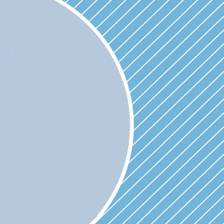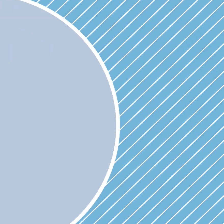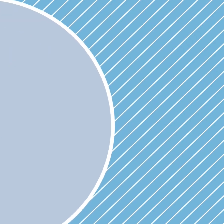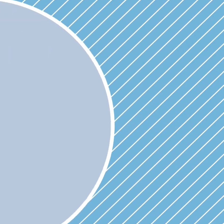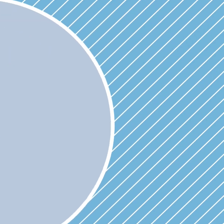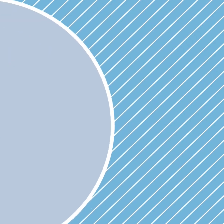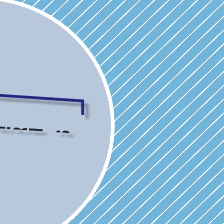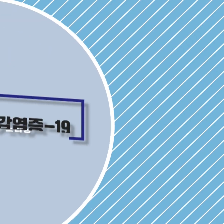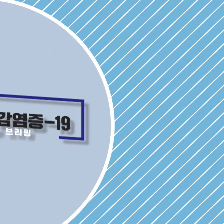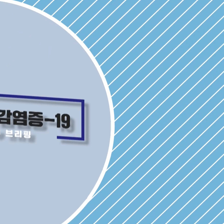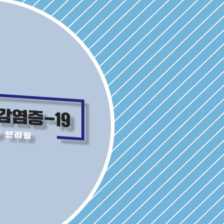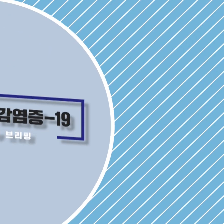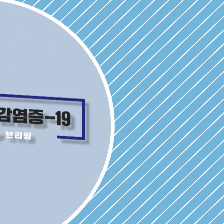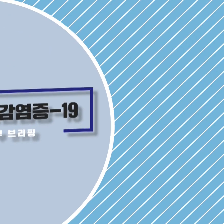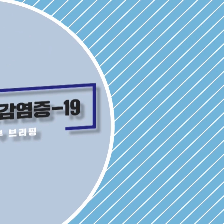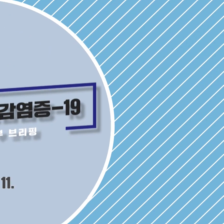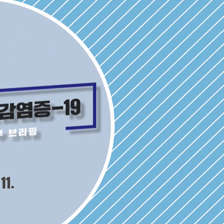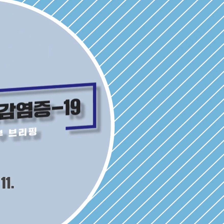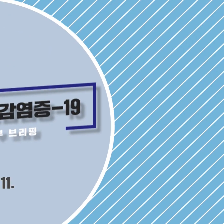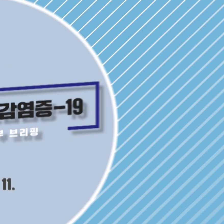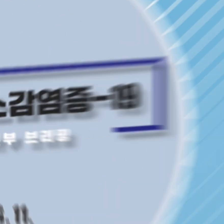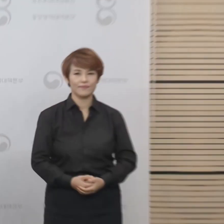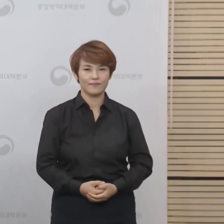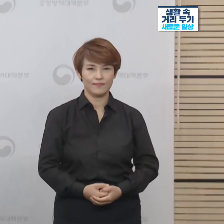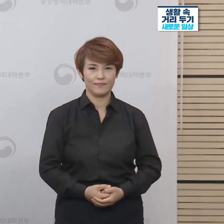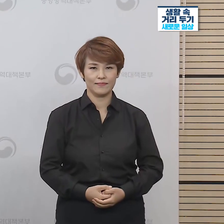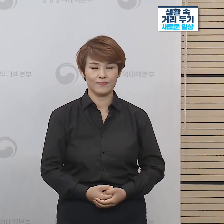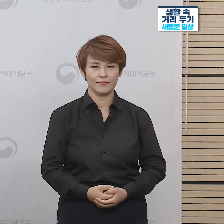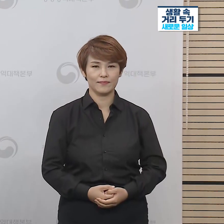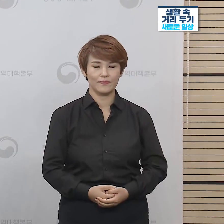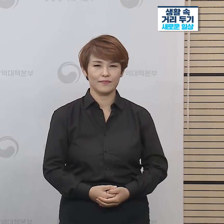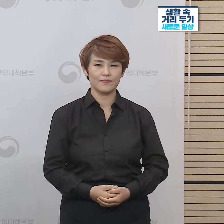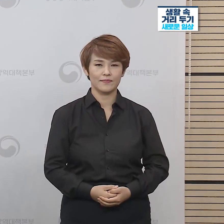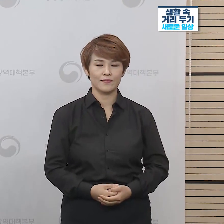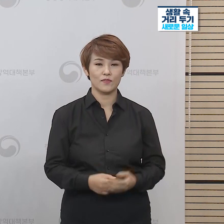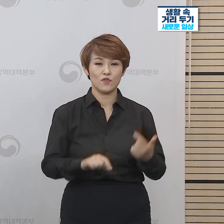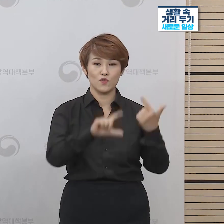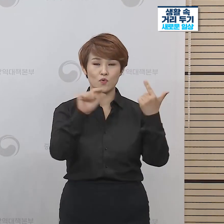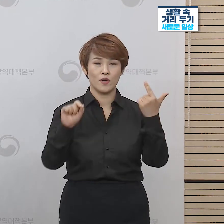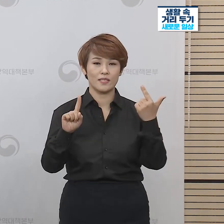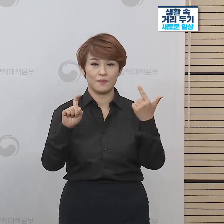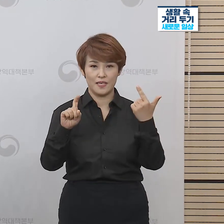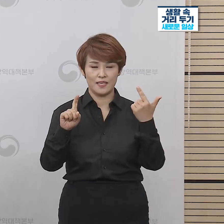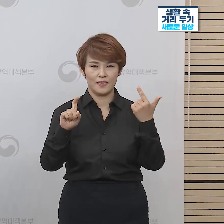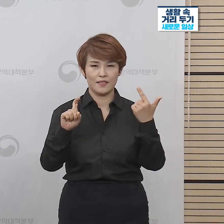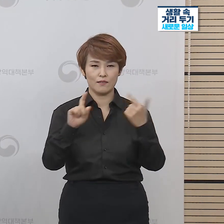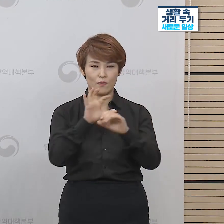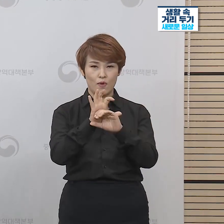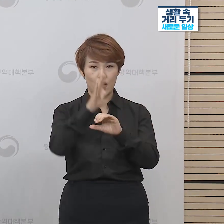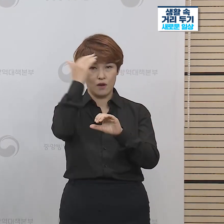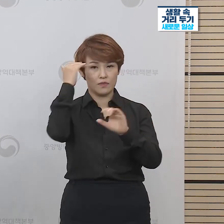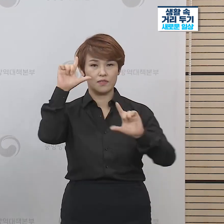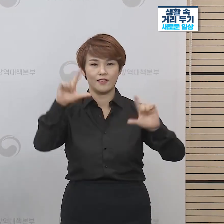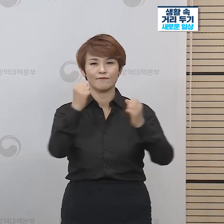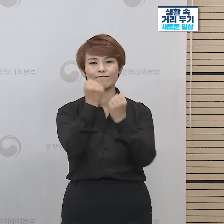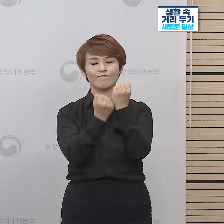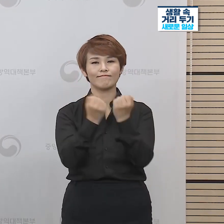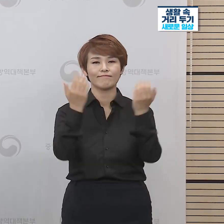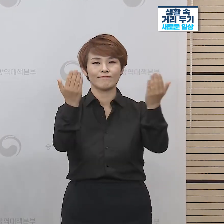한국 부품 아 6월 12길 코로나 1구 국내 발생 현황을